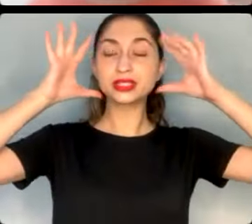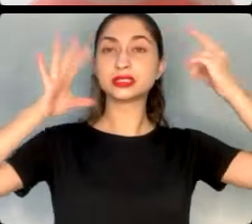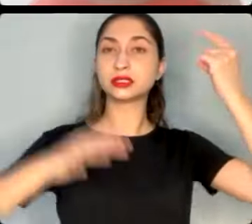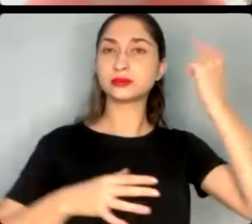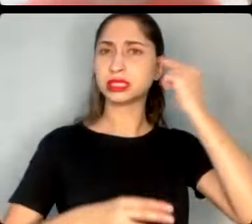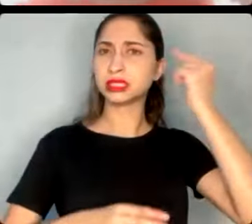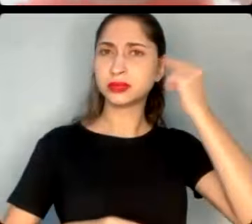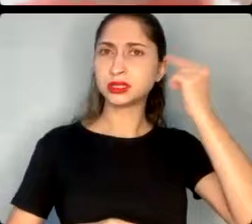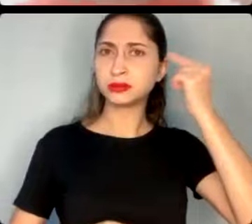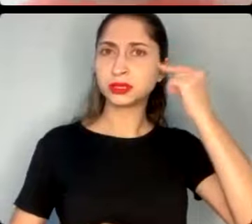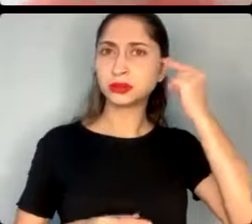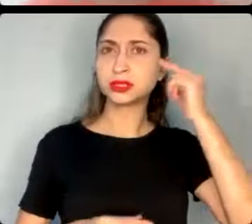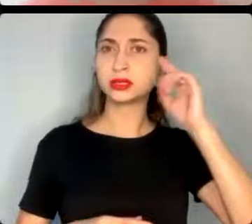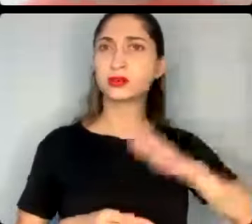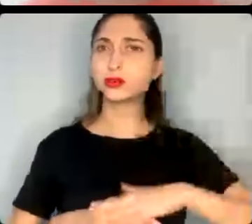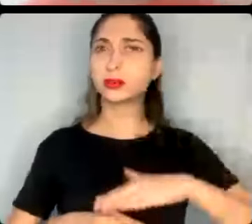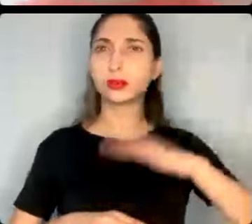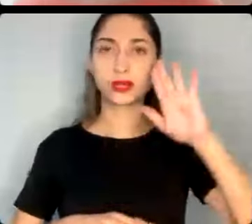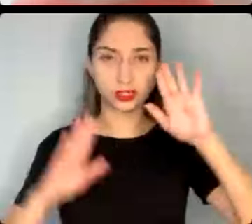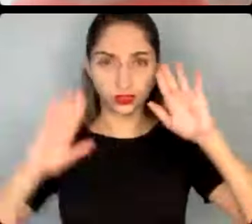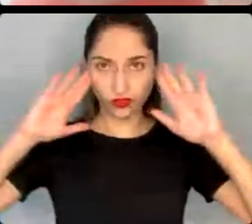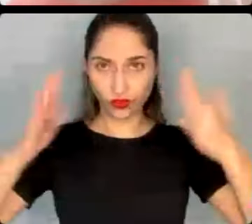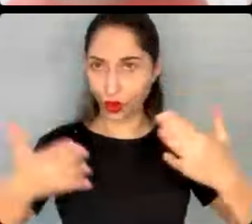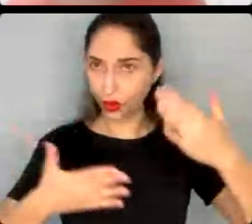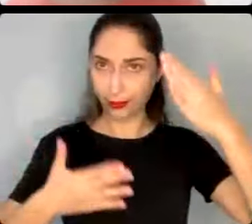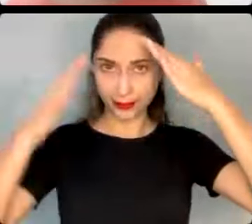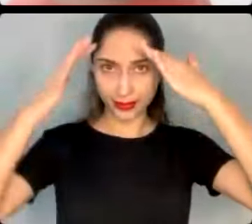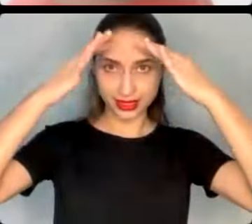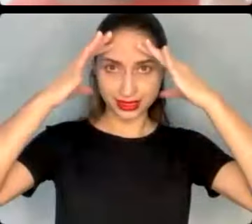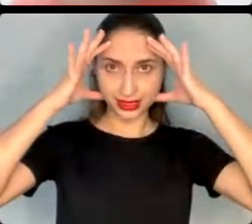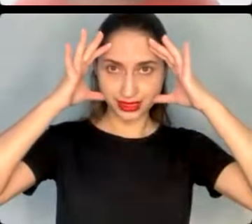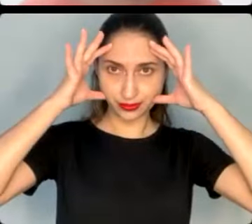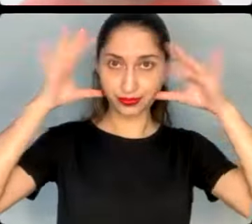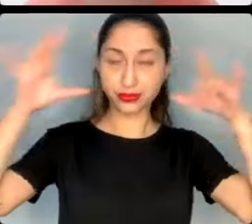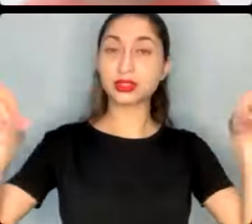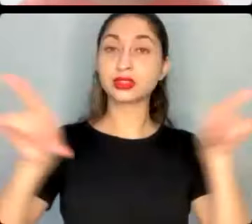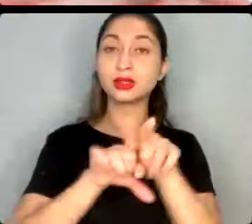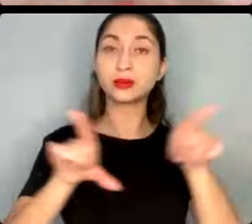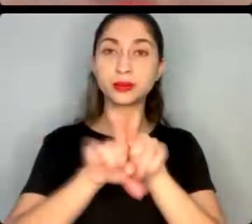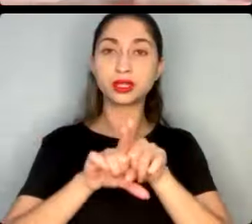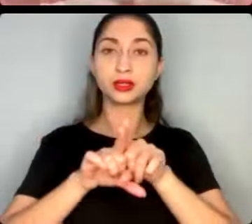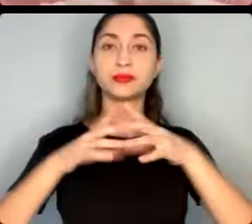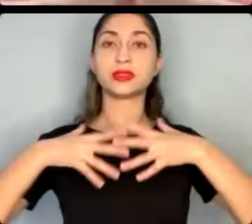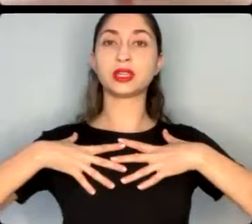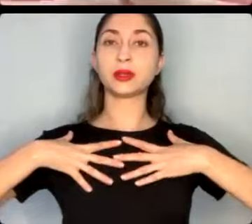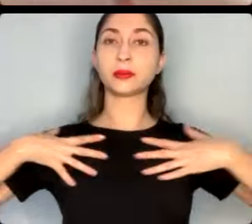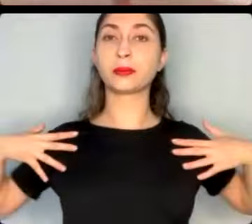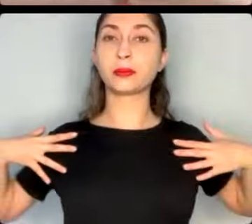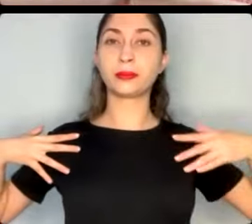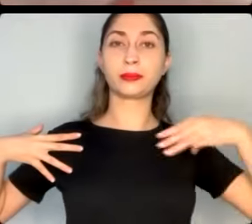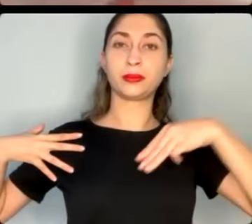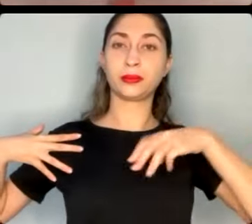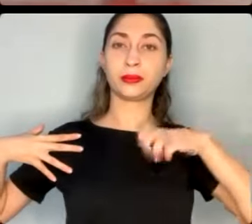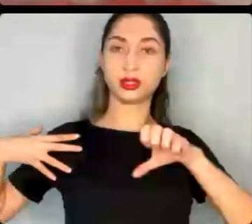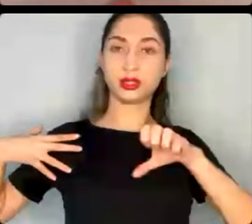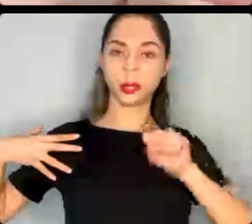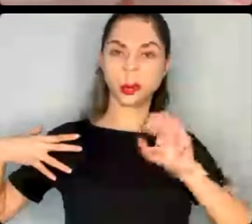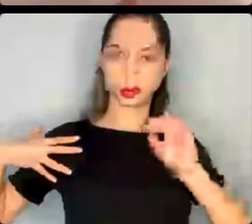é mais o foco, mas você tem também o mesomorfo, que é aquele que tem uma